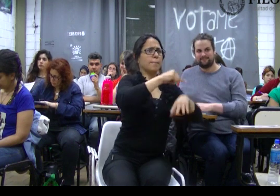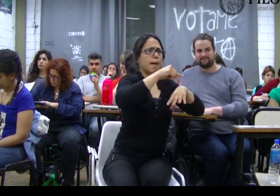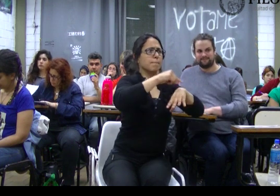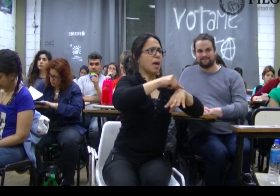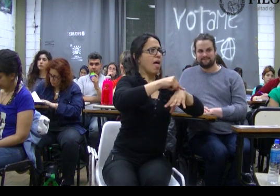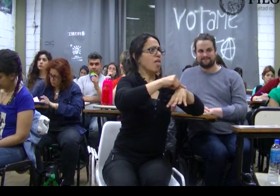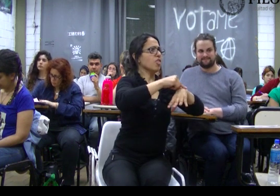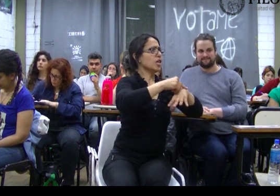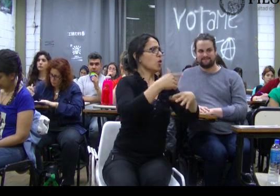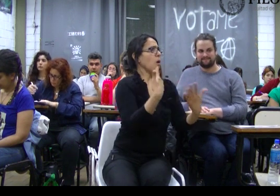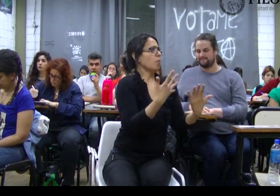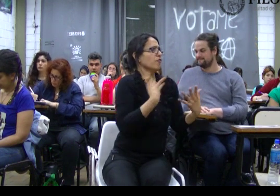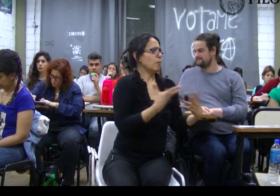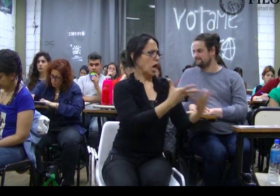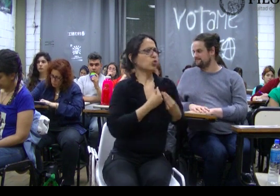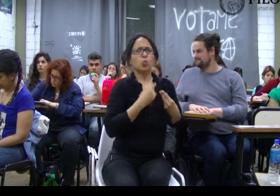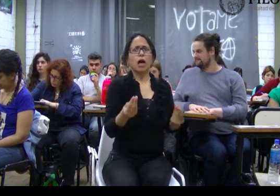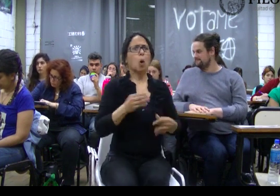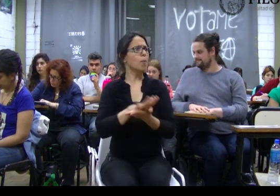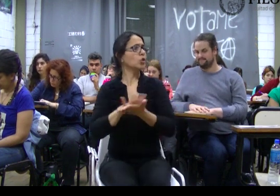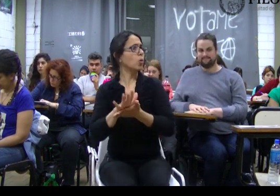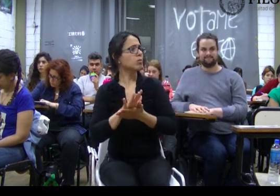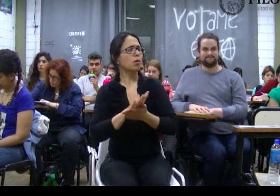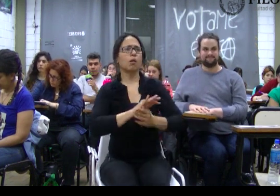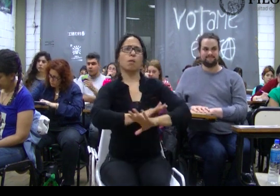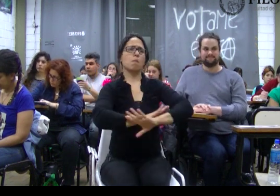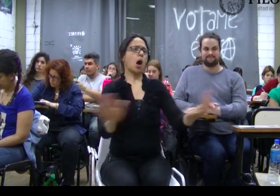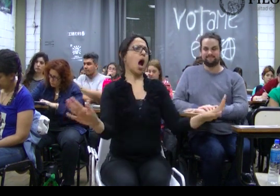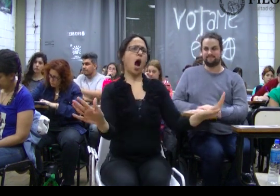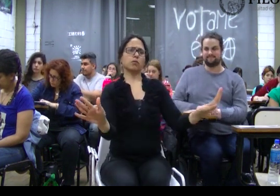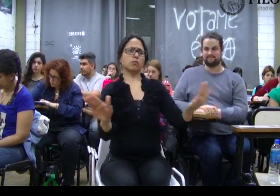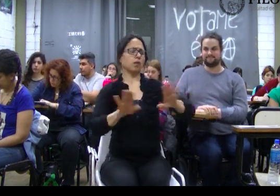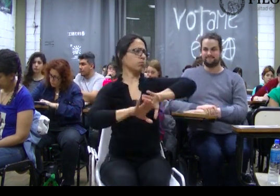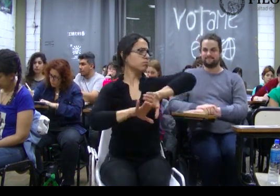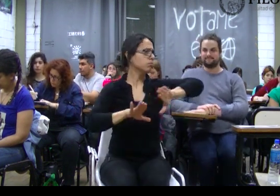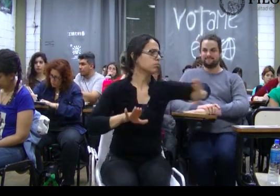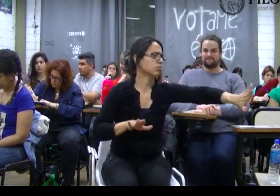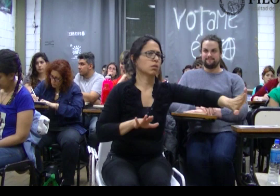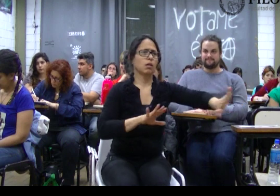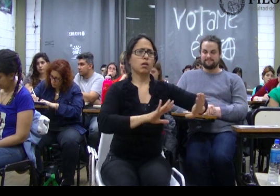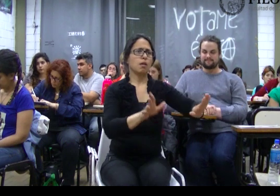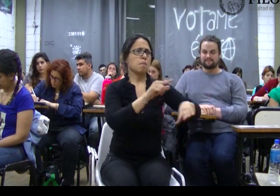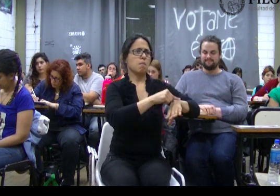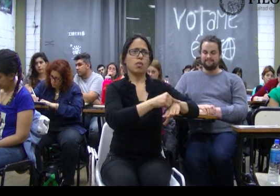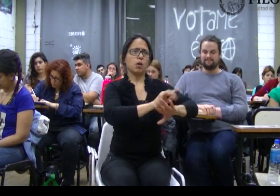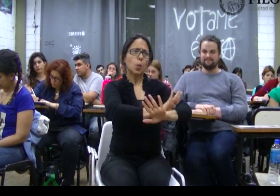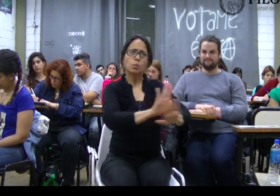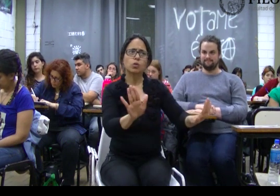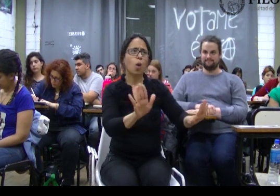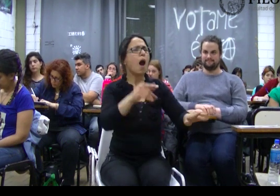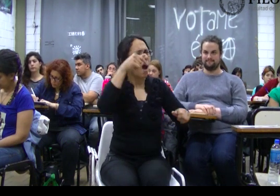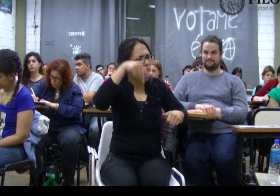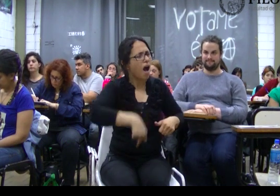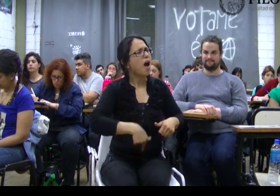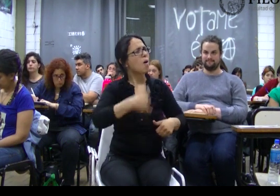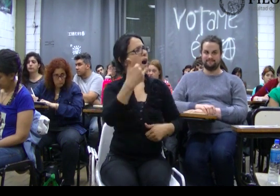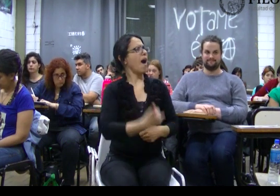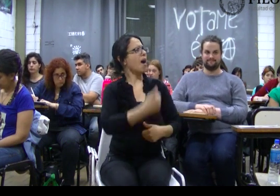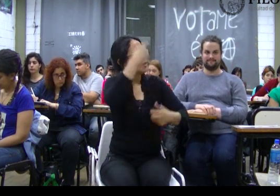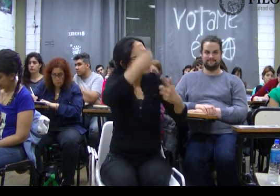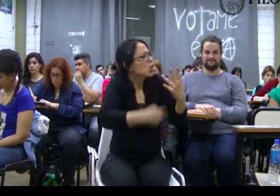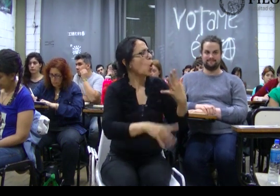para que le saquen las papas del fuego. No. Ahora hay mucho material,